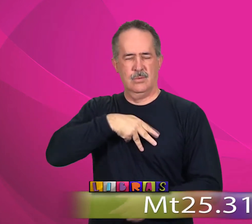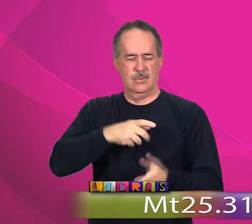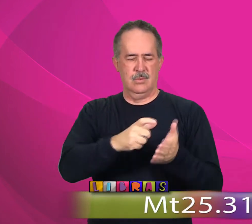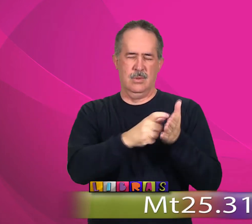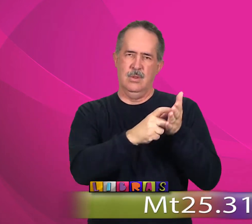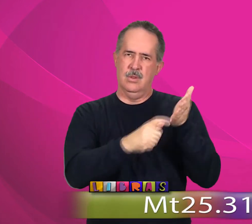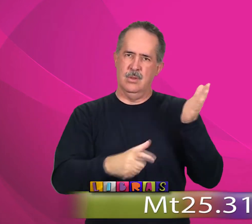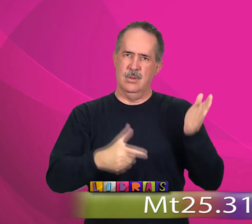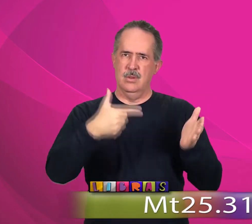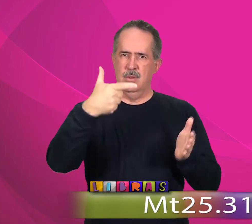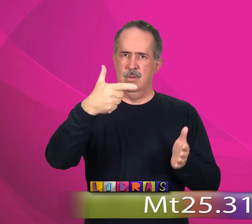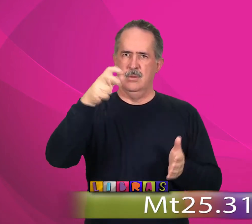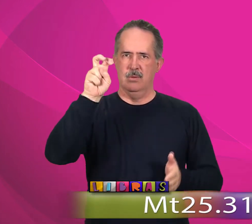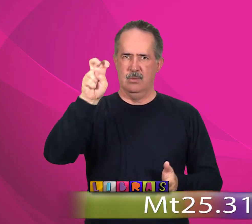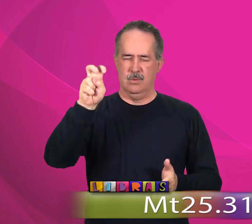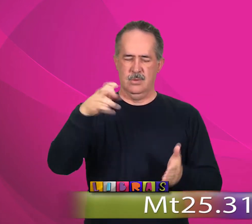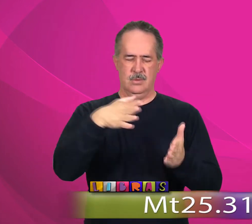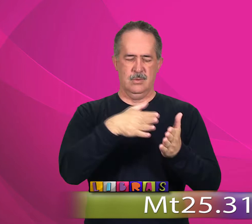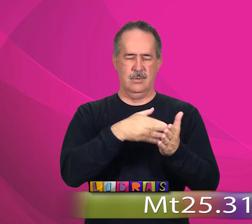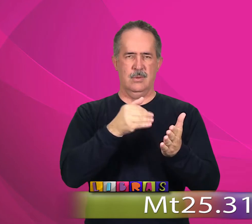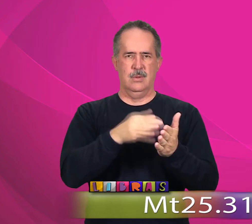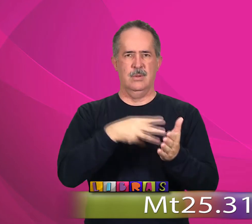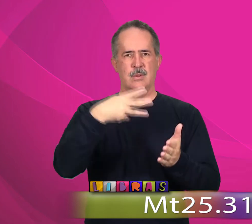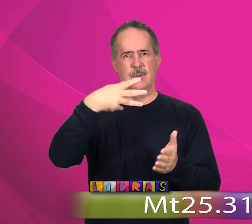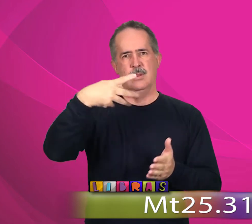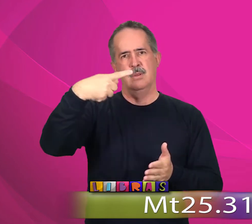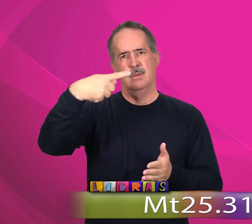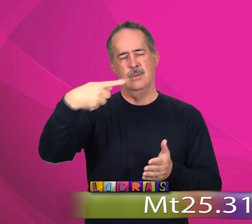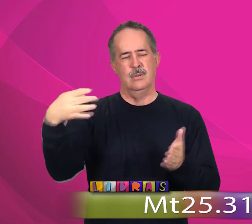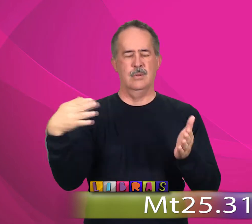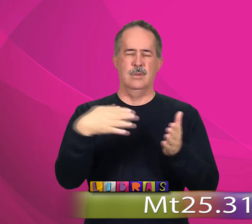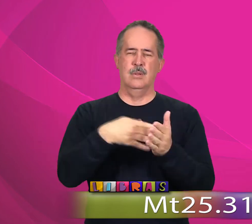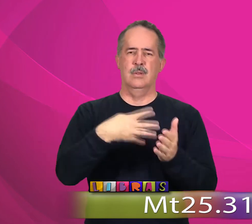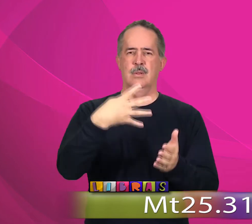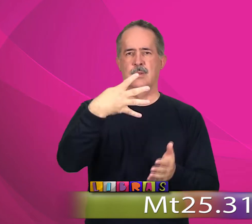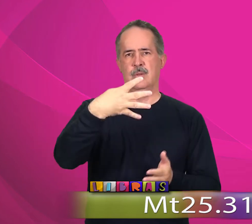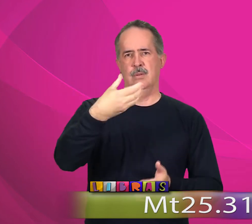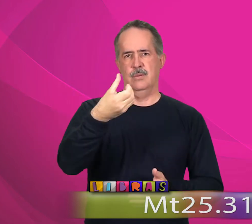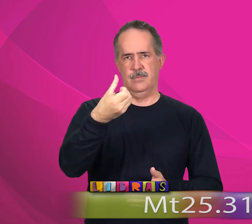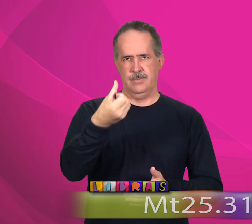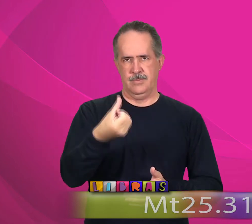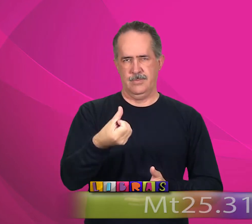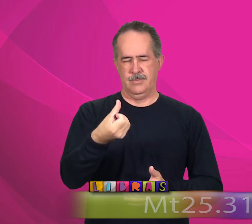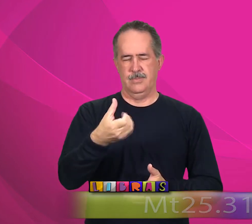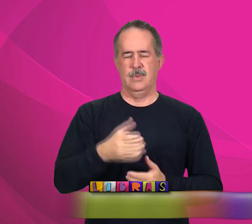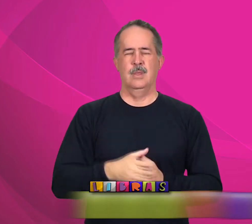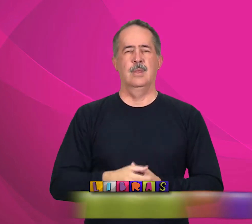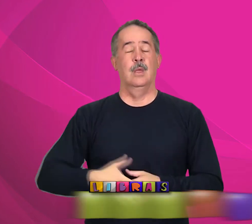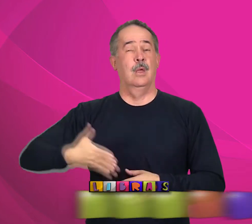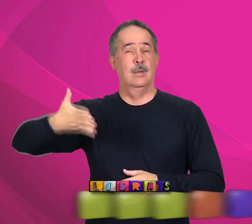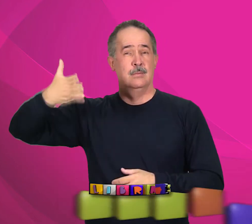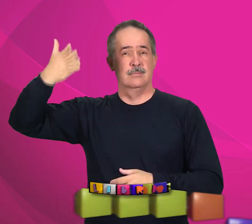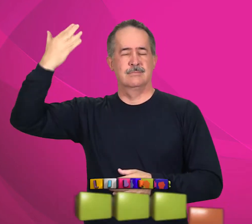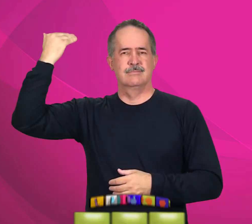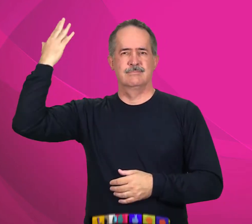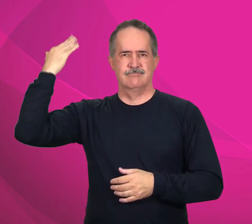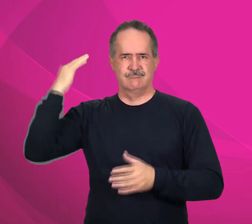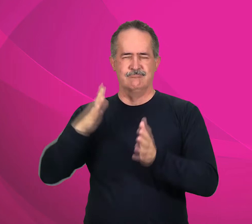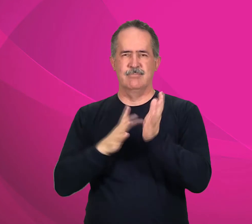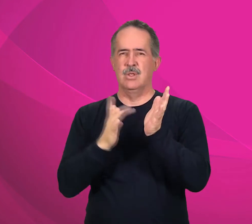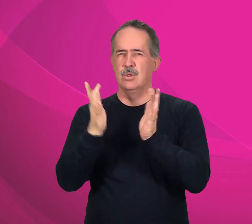25 versículos 31 a 46 naquele tempo